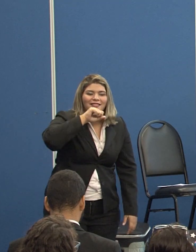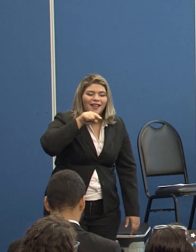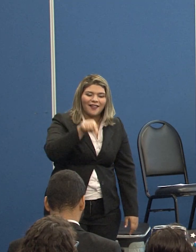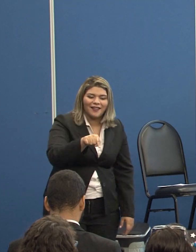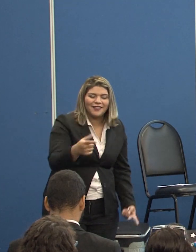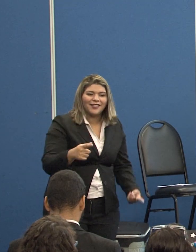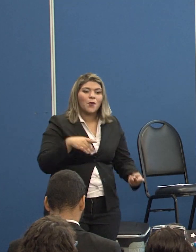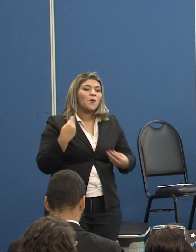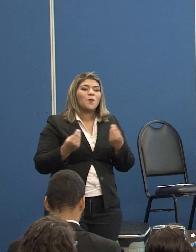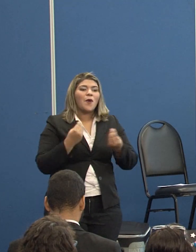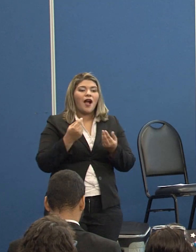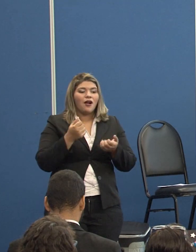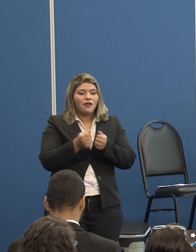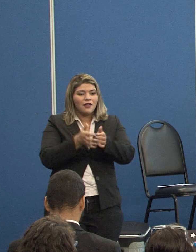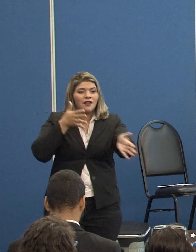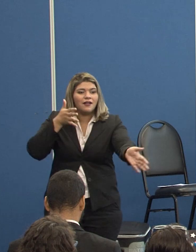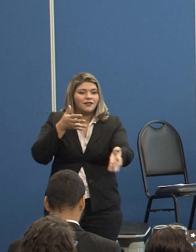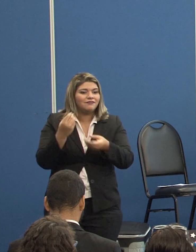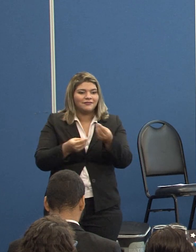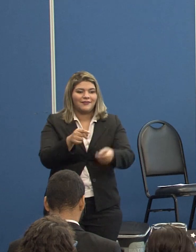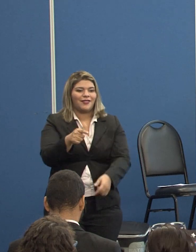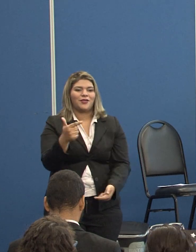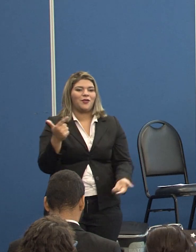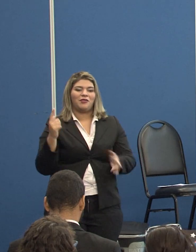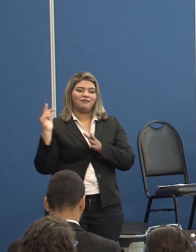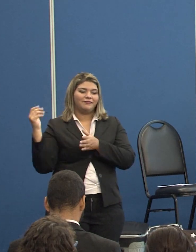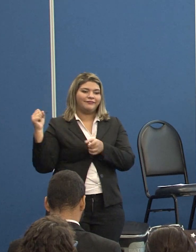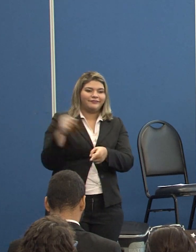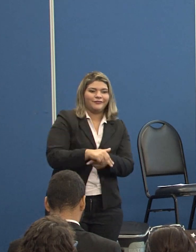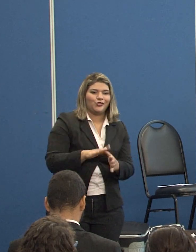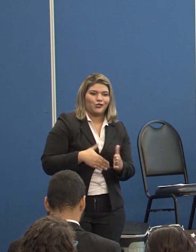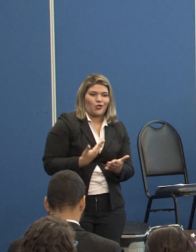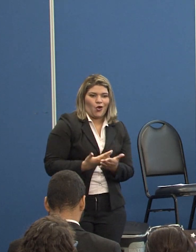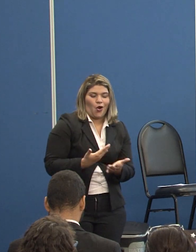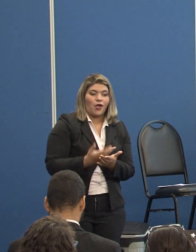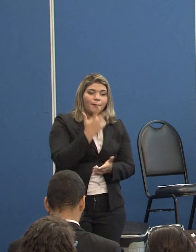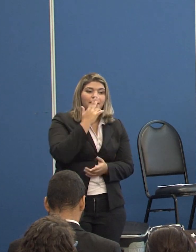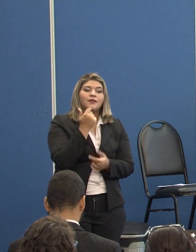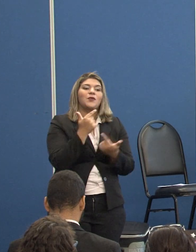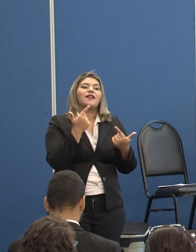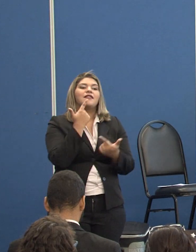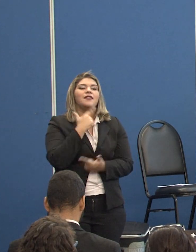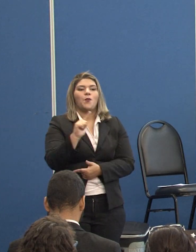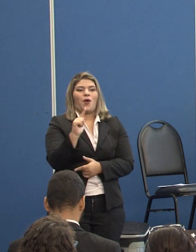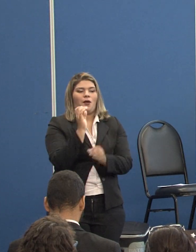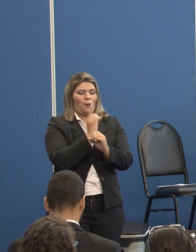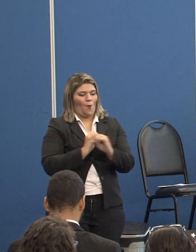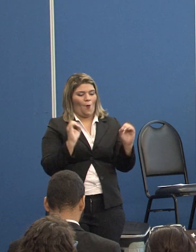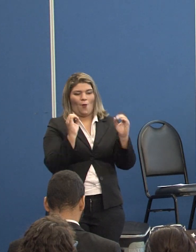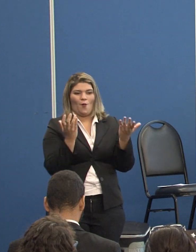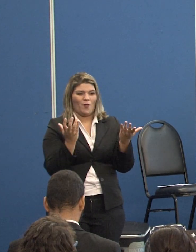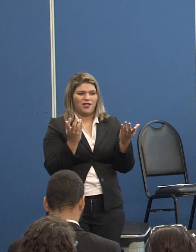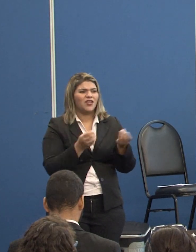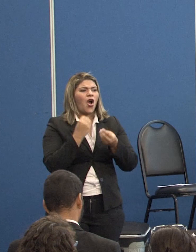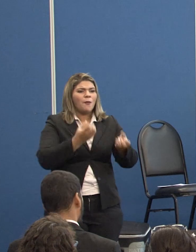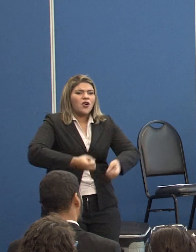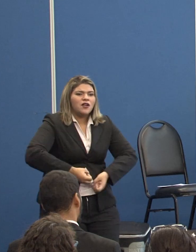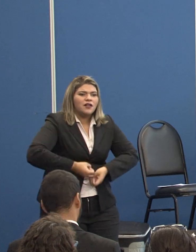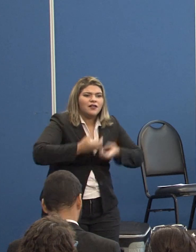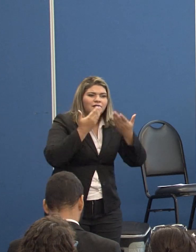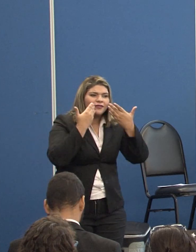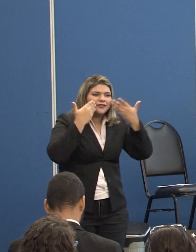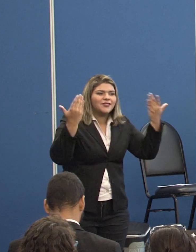de instrução, o que esse aluno traz, né? E, muitas vezes, sem língua, como ele vai se manifestar, como ele